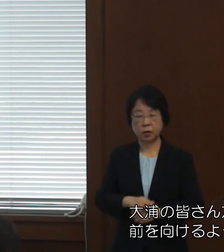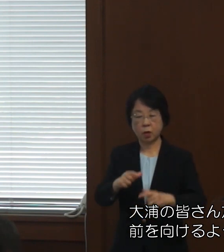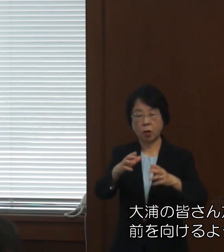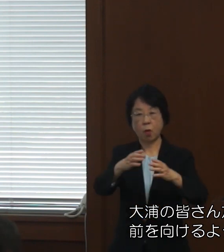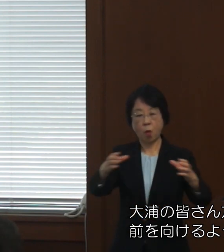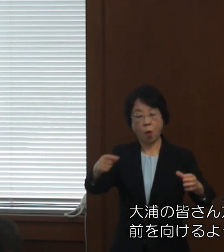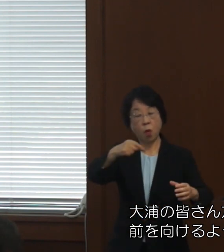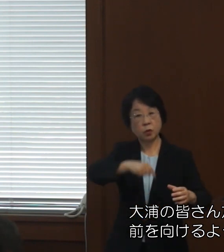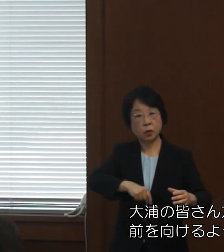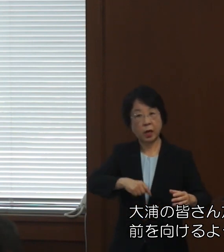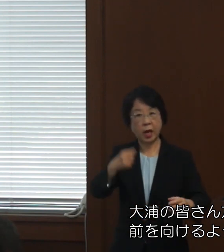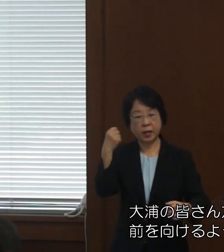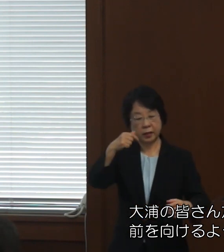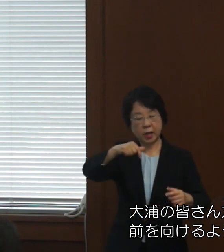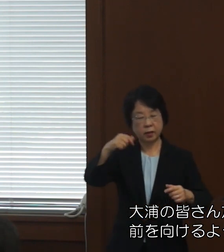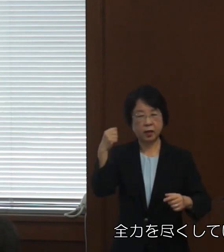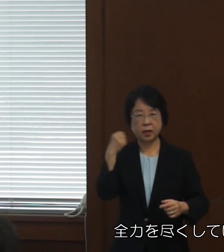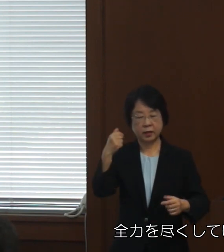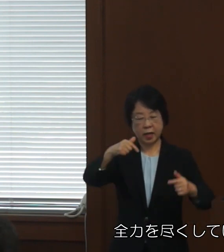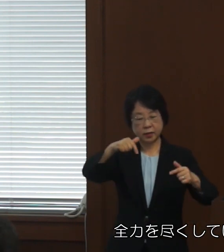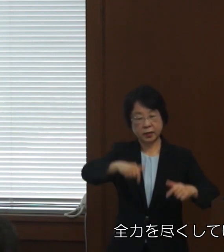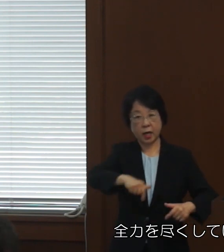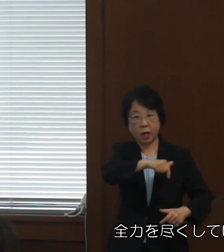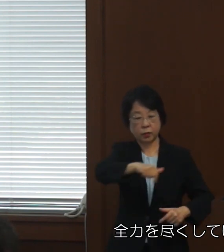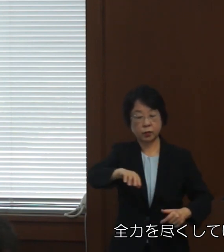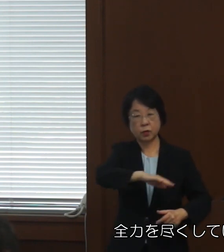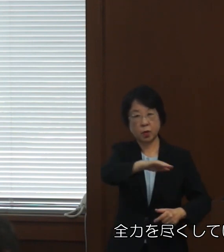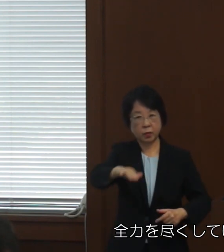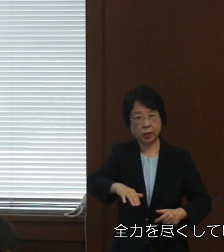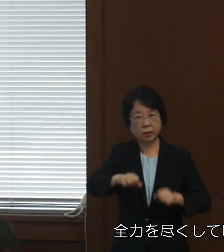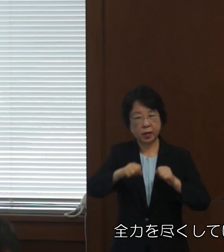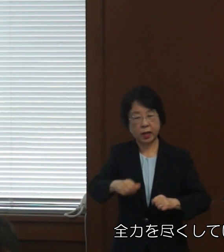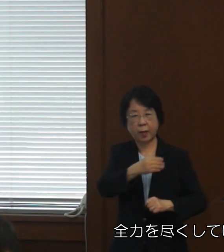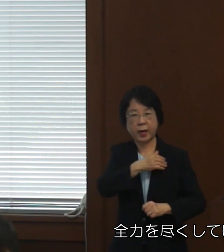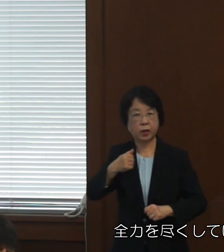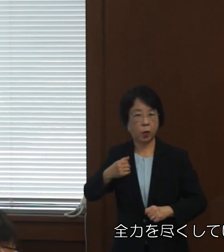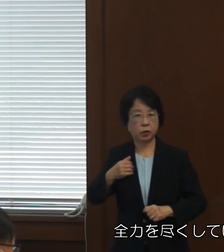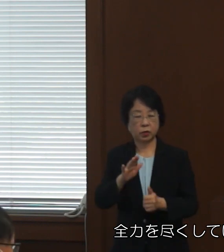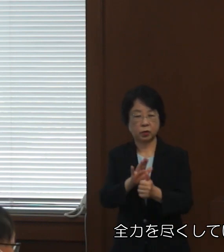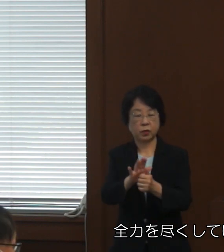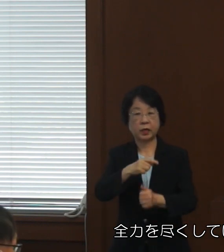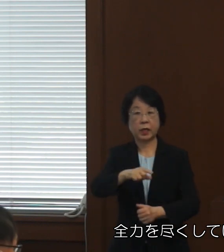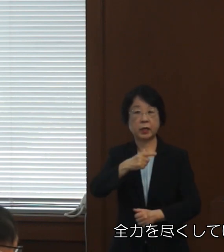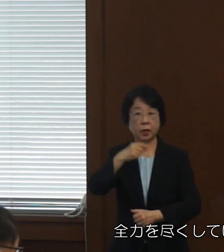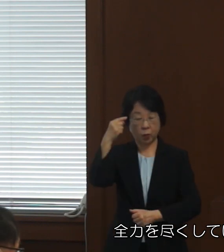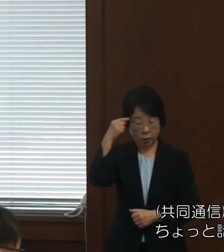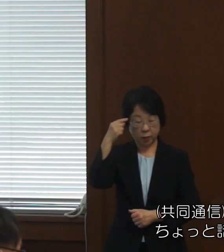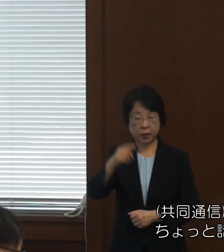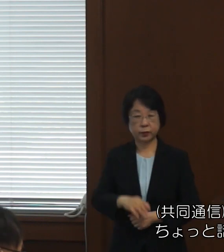南西部の皆さん方が前を向けるように全力を尽くしていきたいと考えています